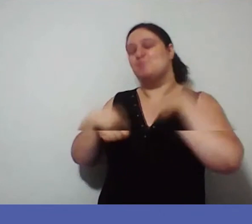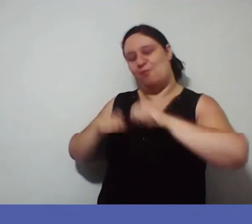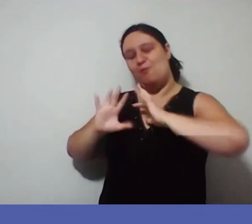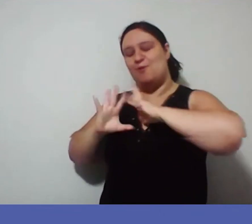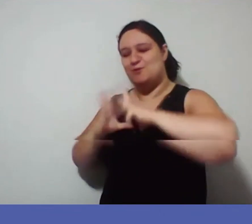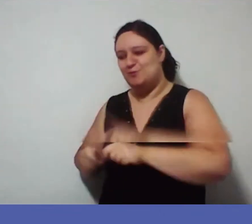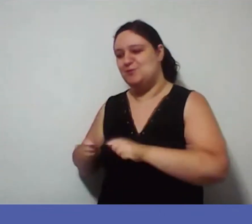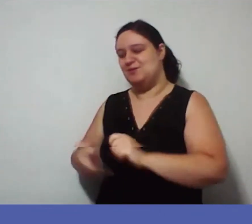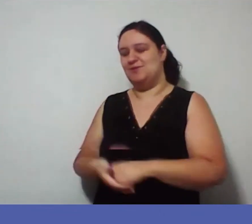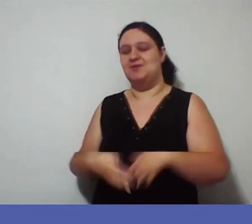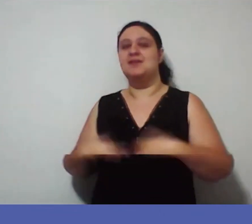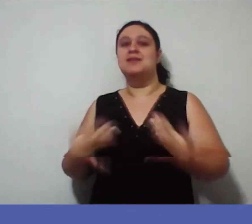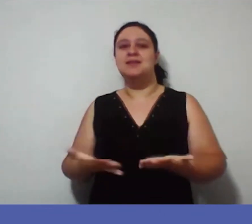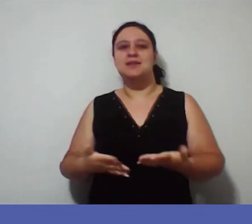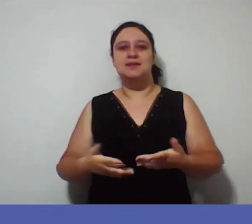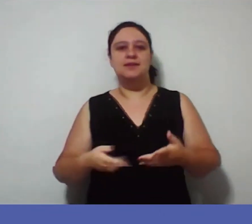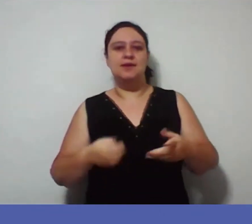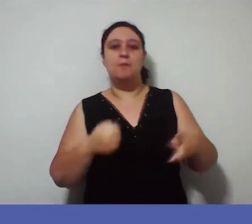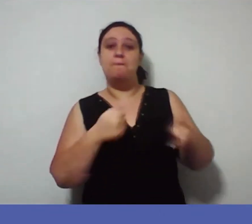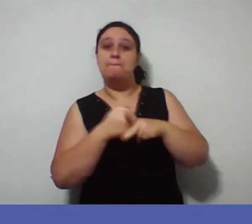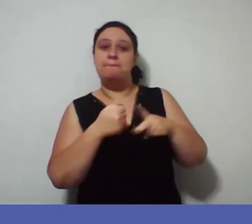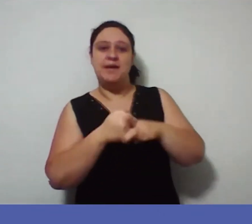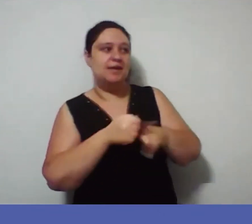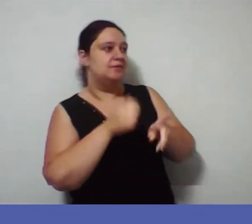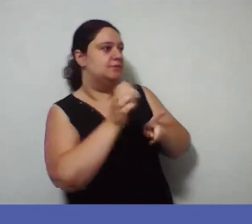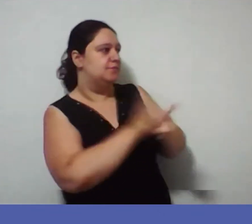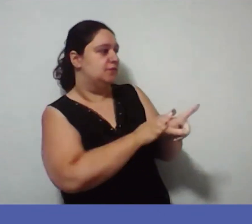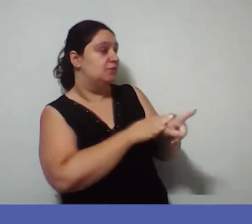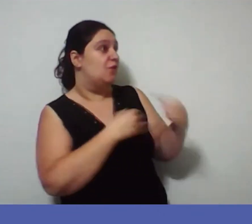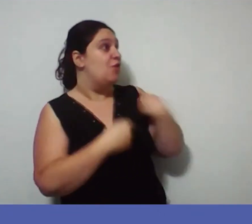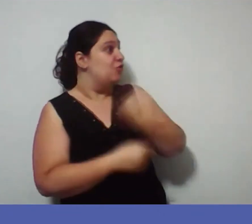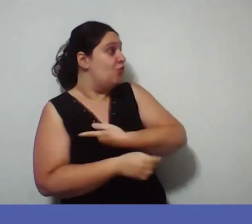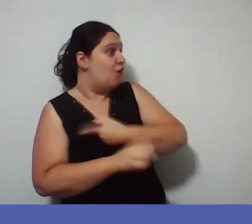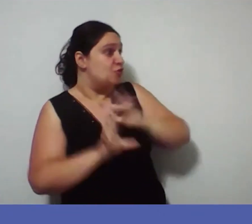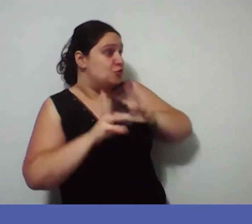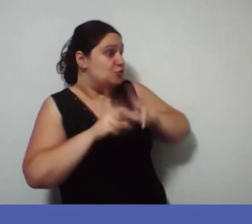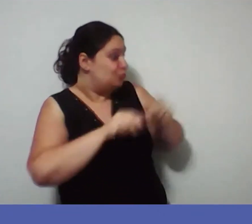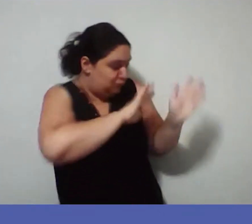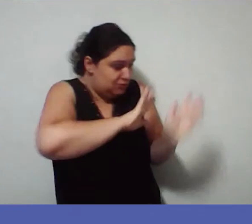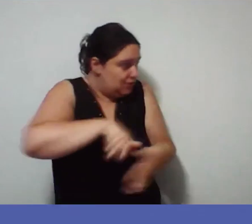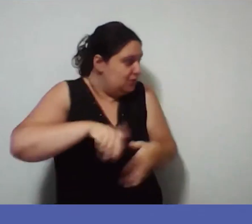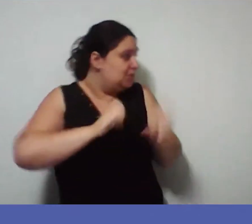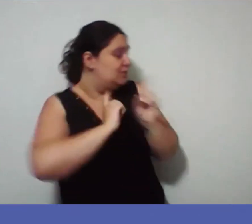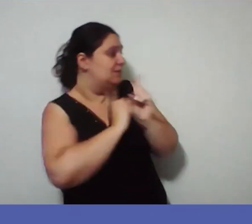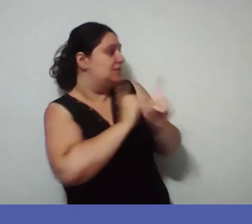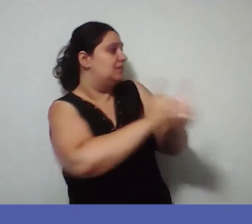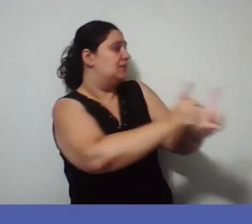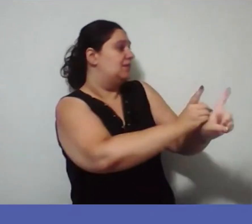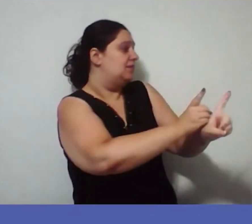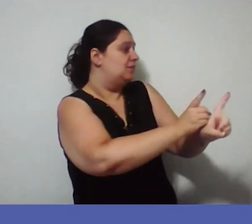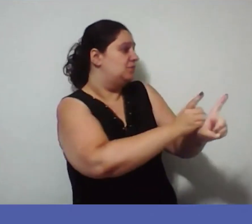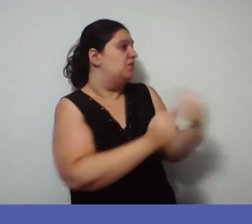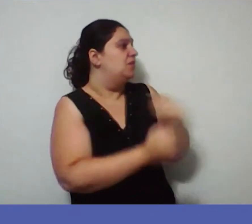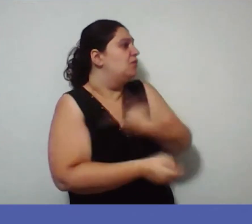falou Pedro: eis que nós tudo deixamos e te seguimos, que será pois de nós?